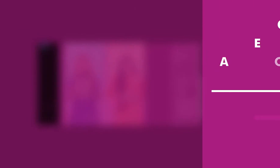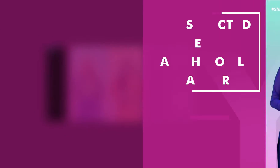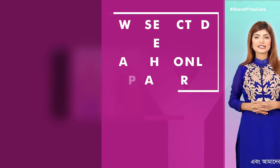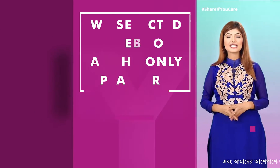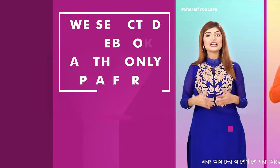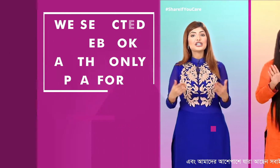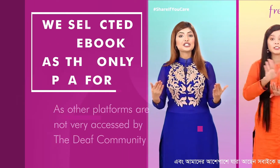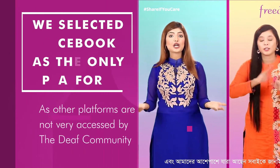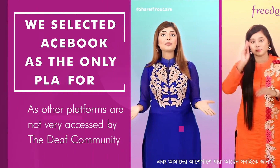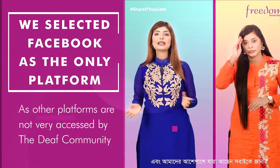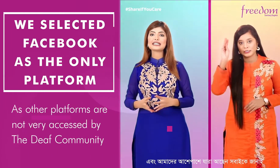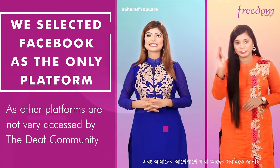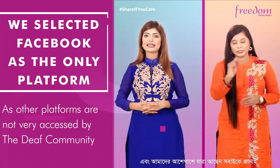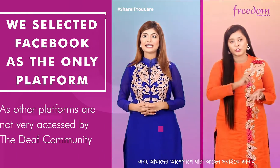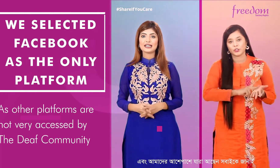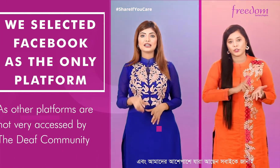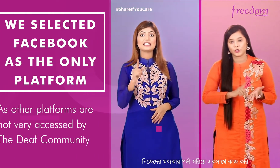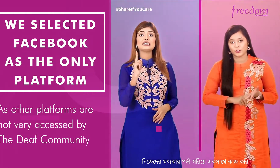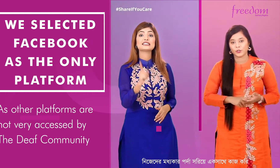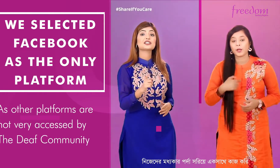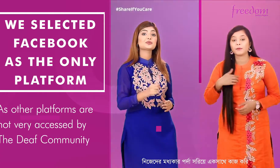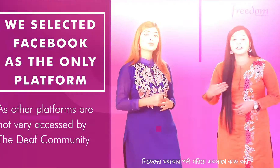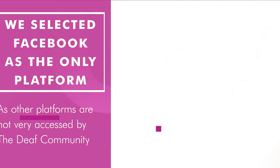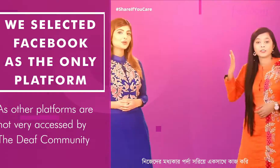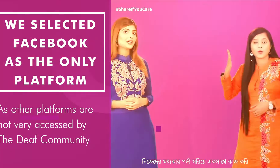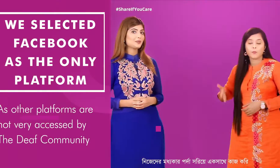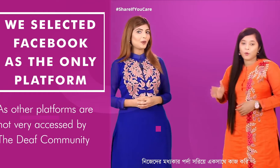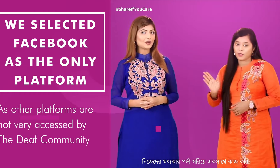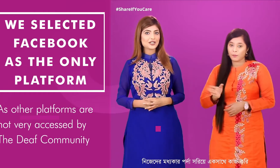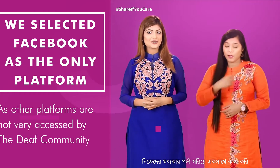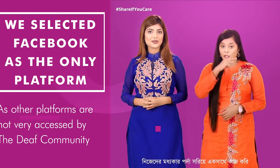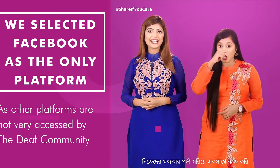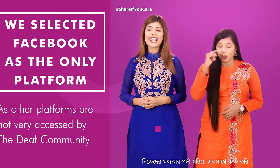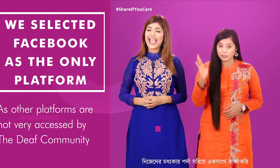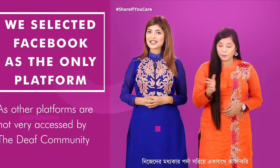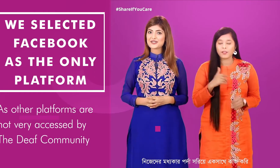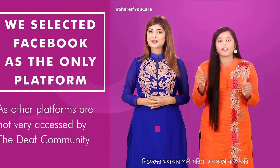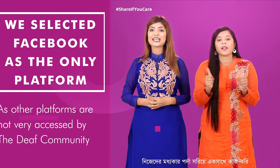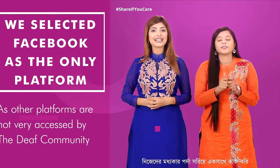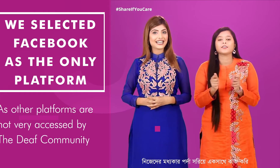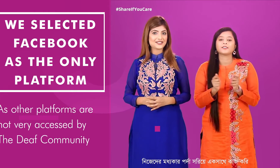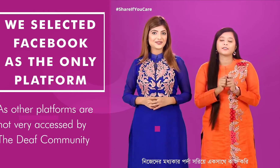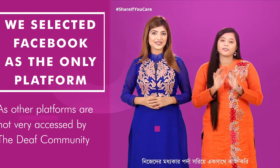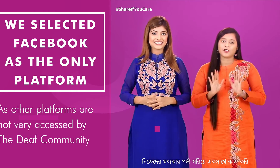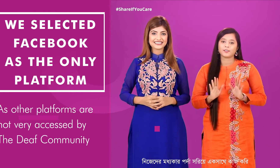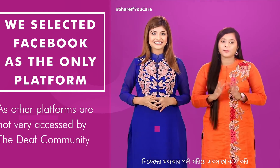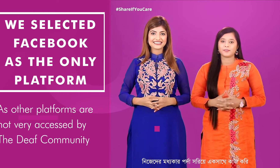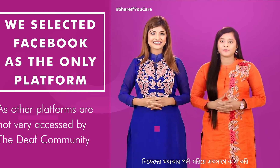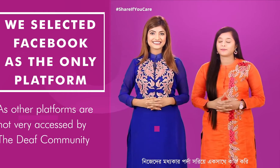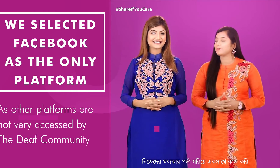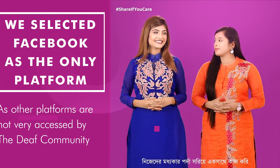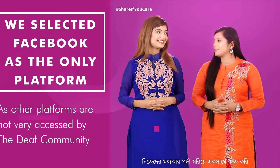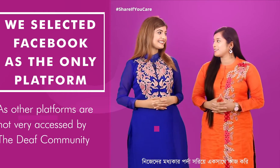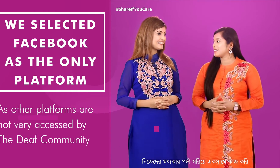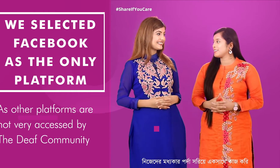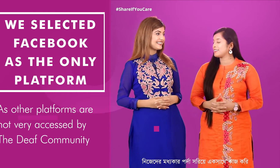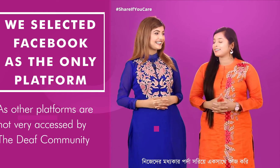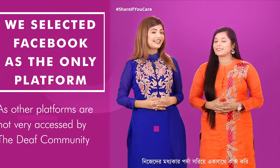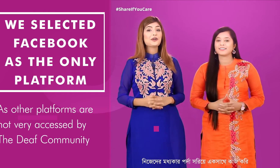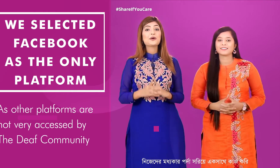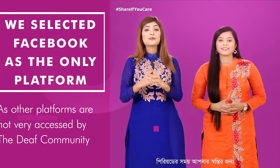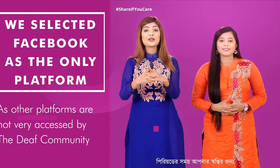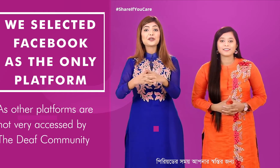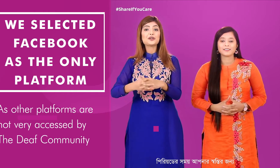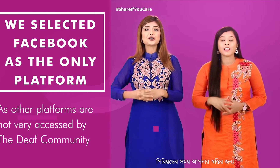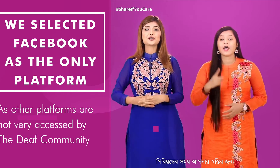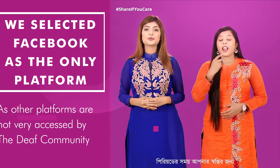করে। তারা এত বেশি এক্সাইটেড আর হ্যাপি ছিল যে প্রত্যেকেরই মনে হয়েছিল এই বিষয়গুলো আরও আগে জানতে পারলে